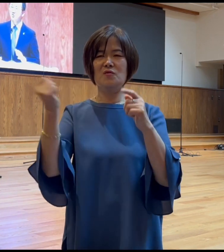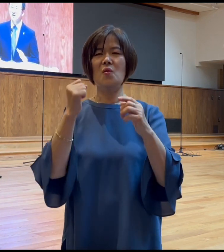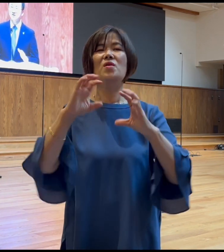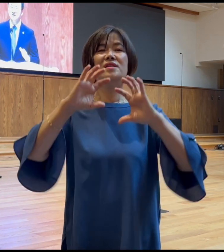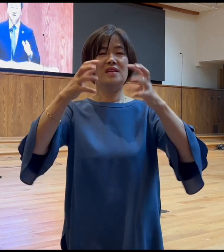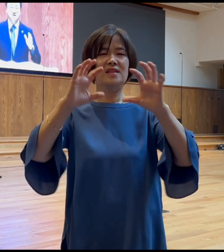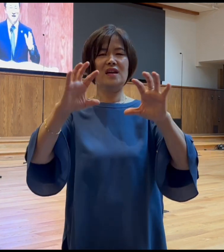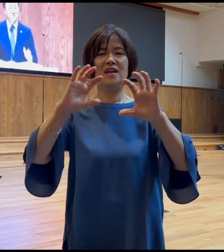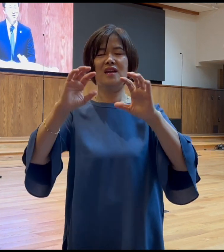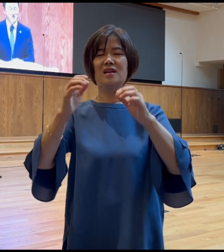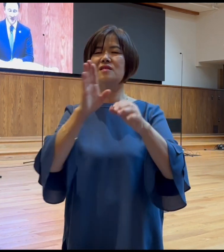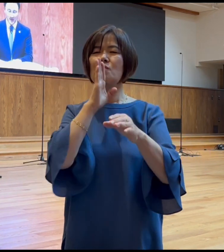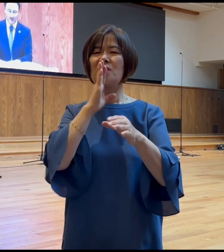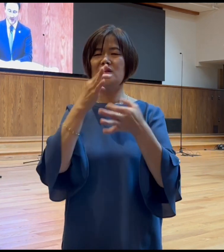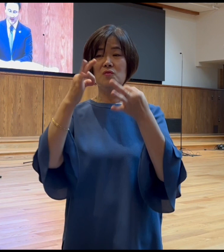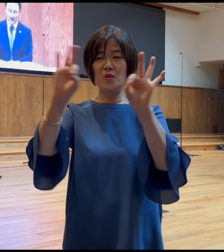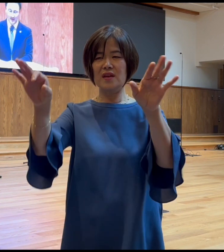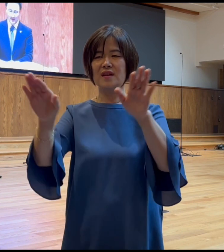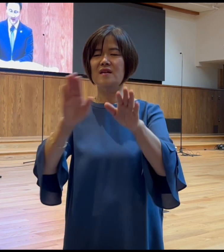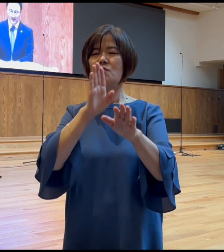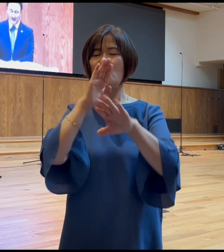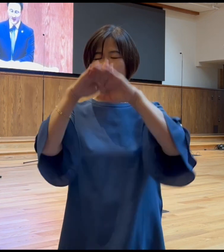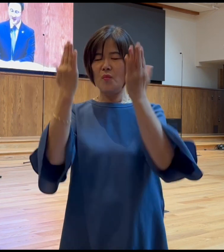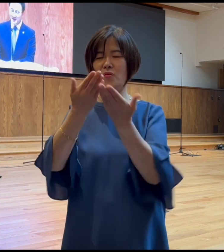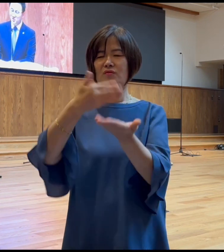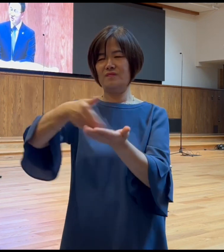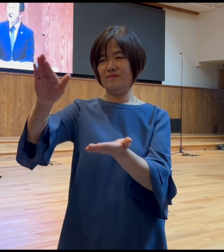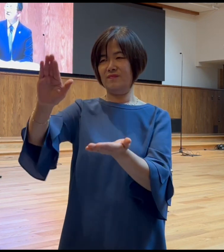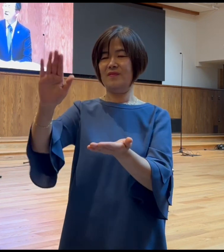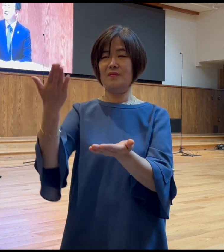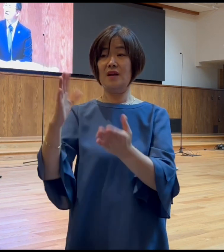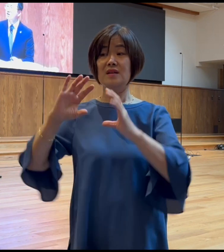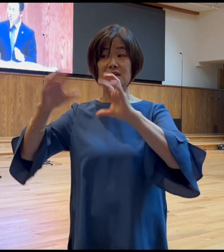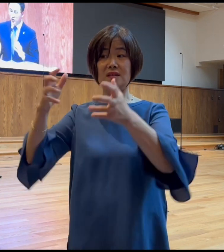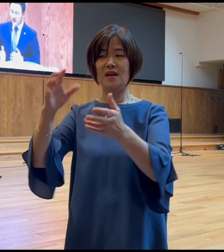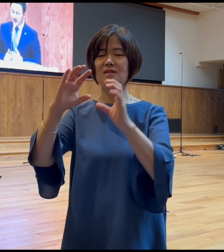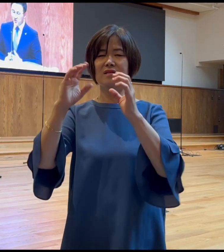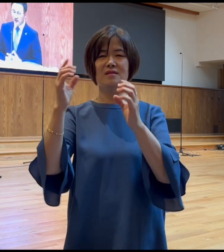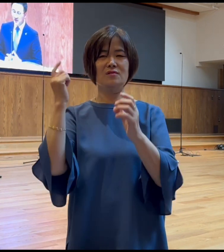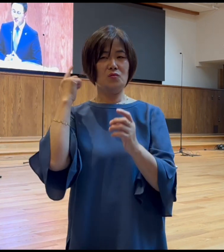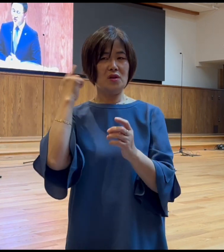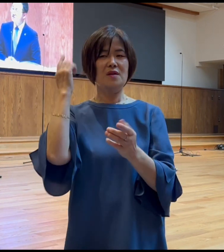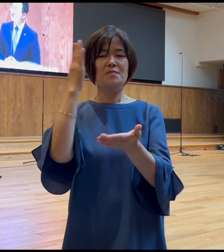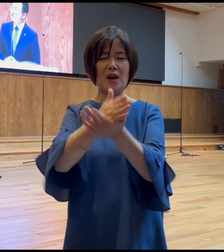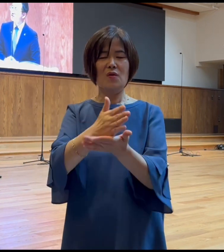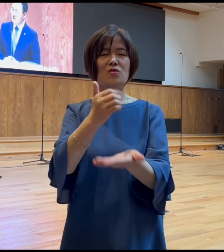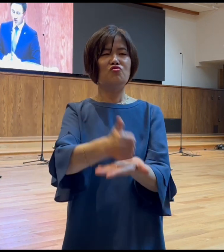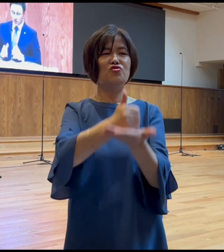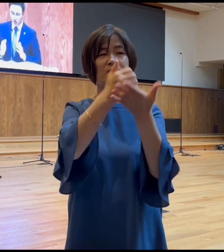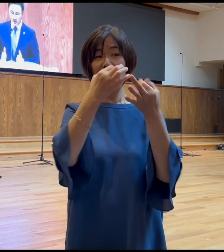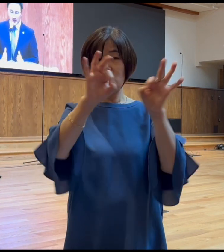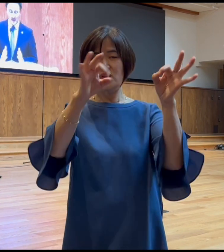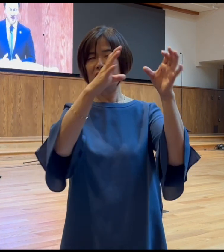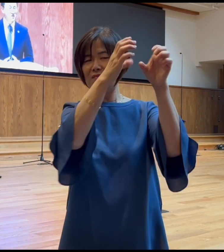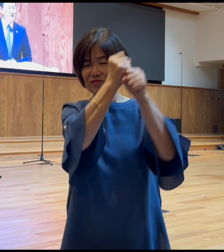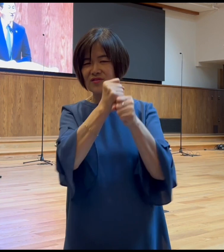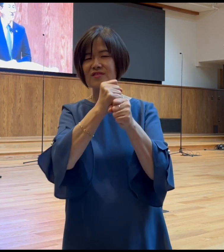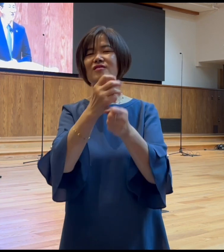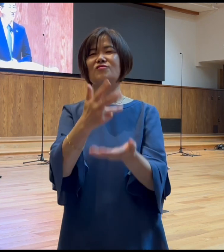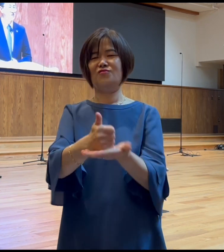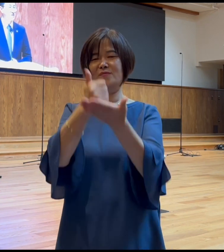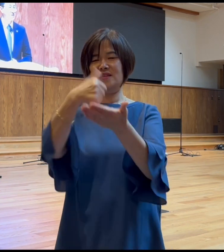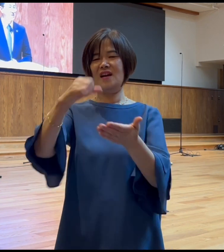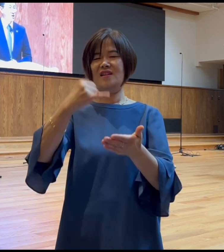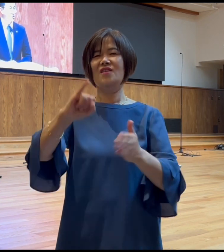세상의 소리를 잠재우시길 바랍니다. 세상의 소리가 아니라 주님의 소리를 붙드는 주님의 자녀들